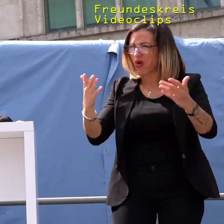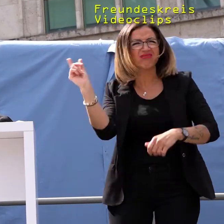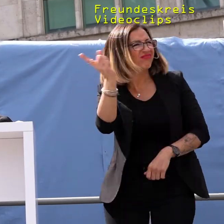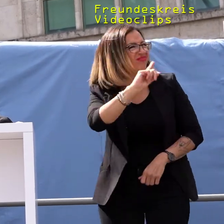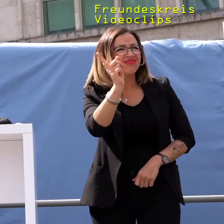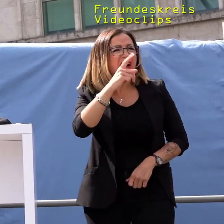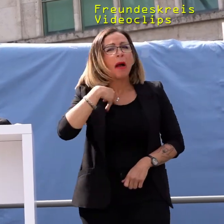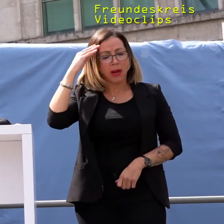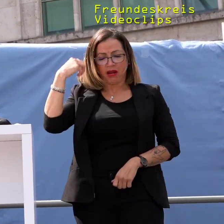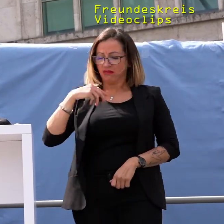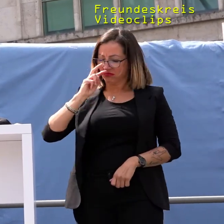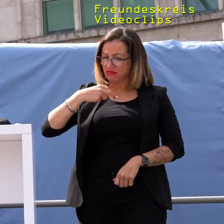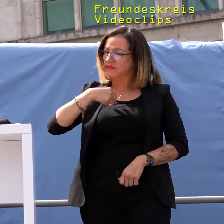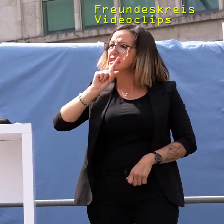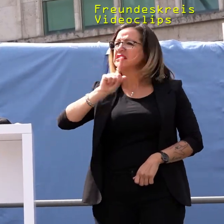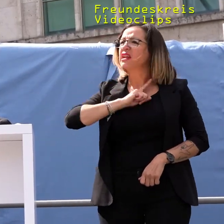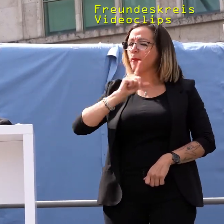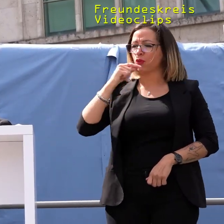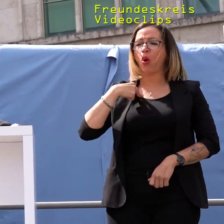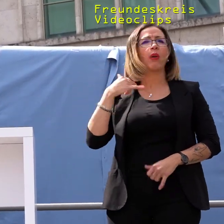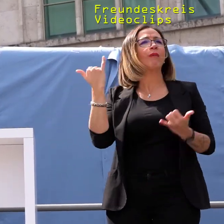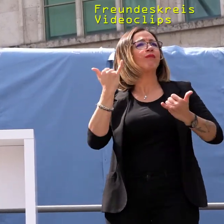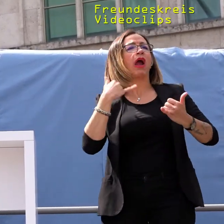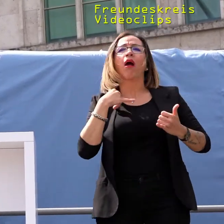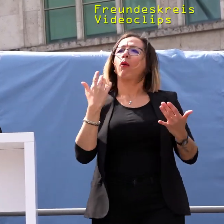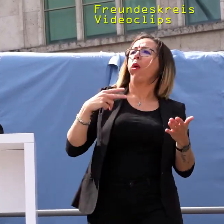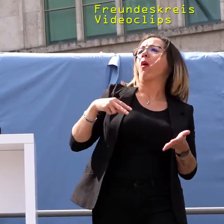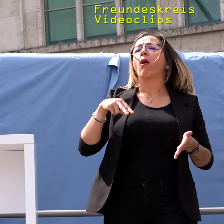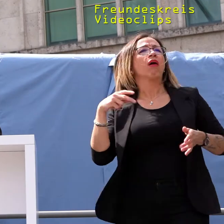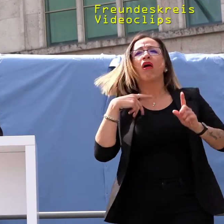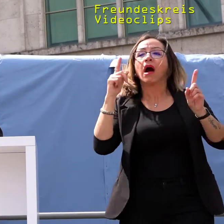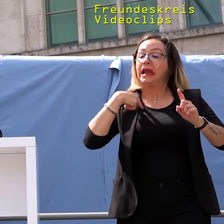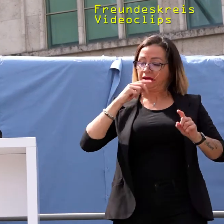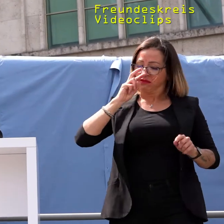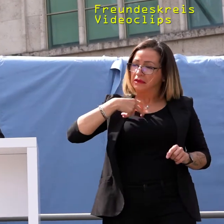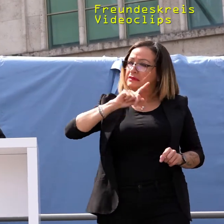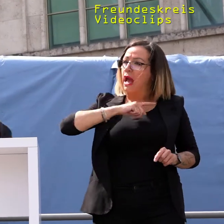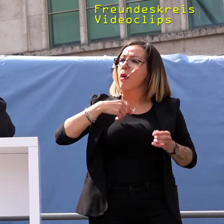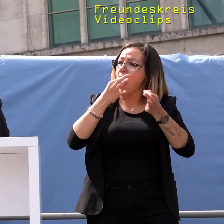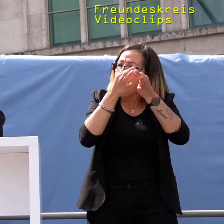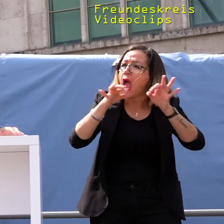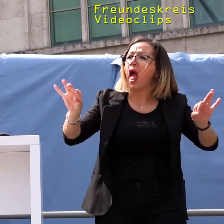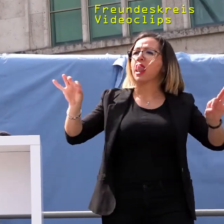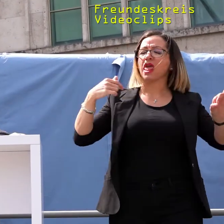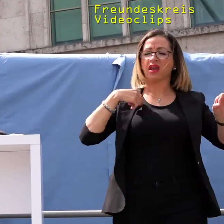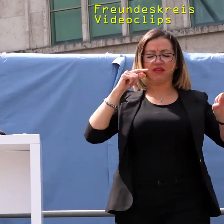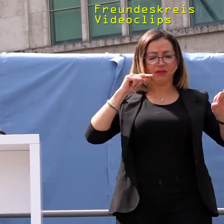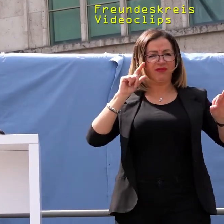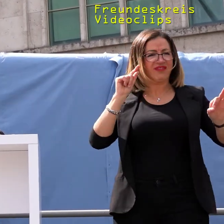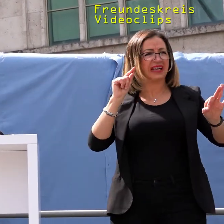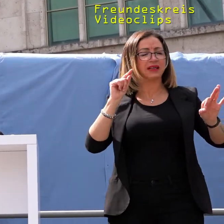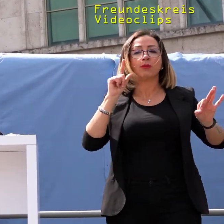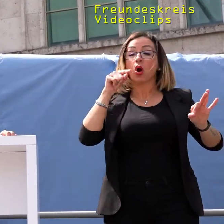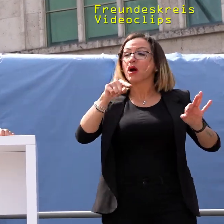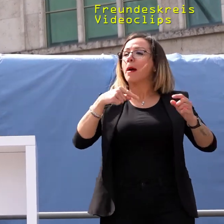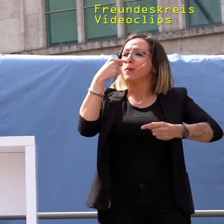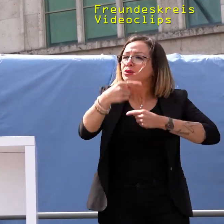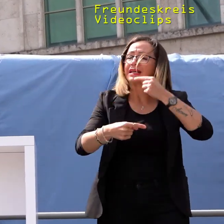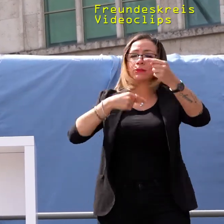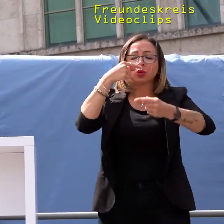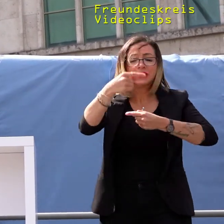bin und ich mir selbst etwas vormachen würde. Somit musste ich ehrlich zu mir selbst sein und in dem nie endenden Prozess der